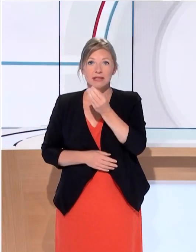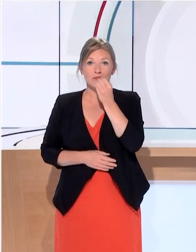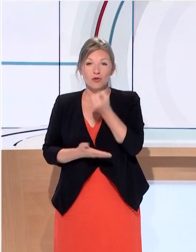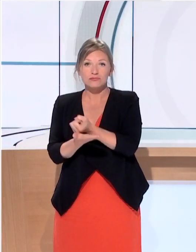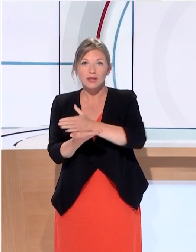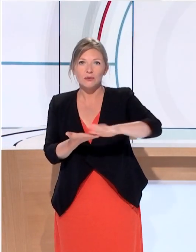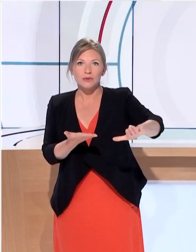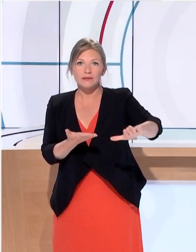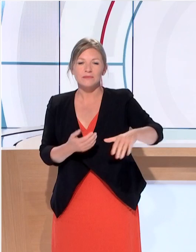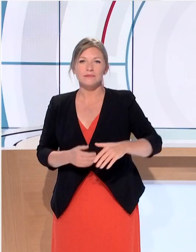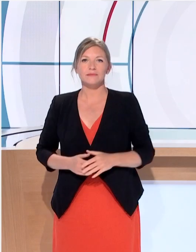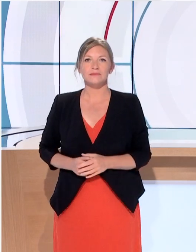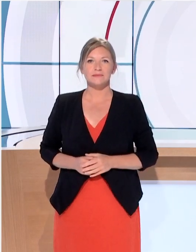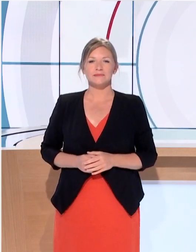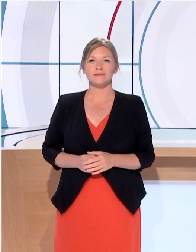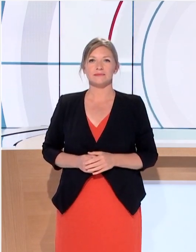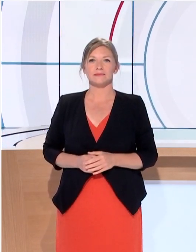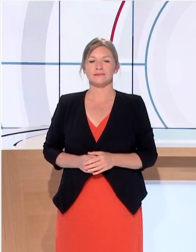gratuite.